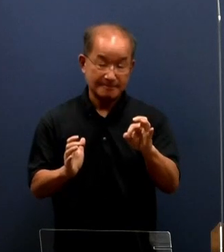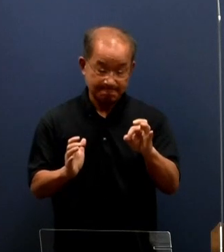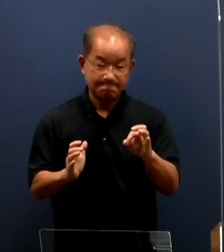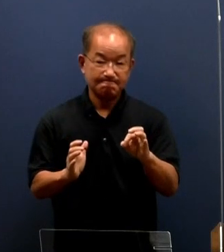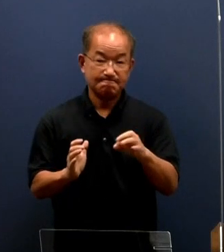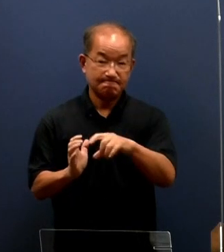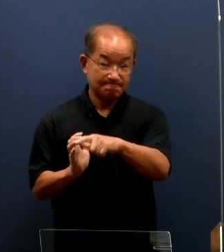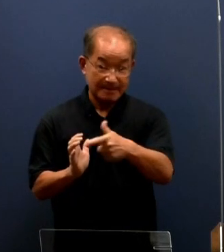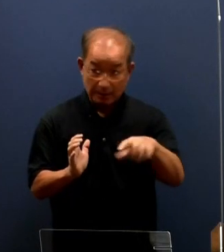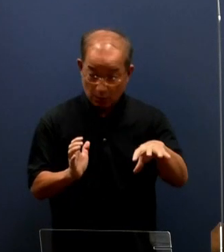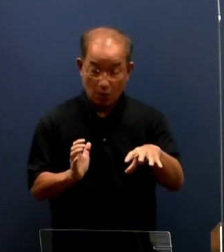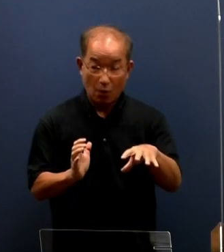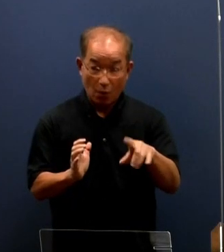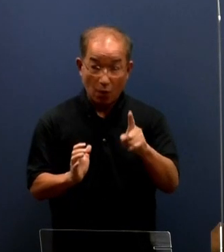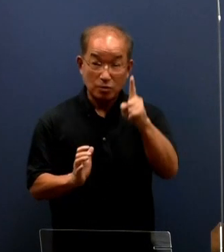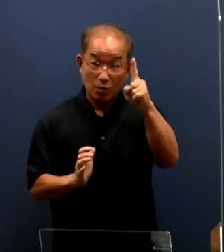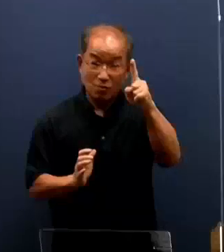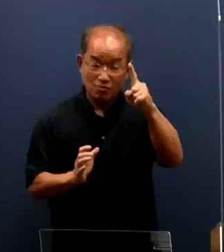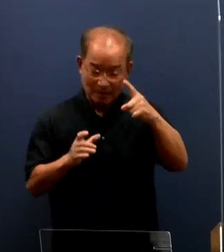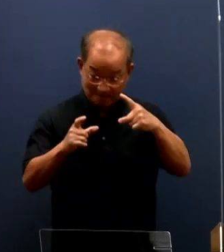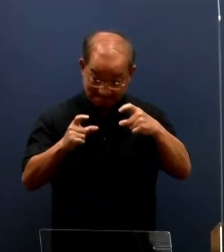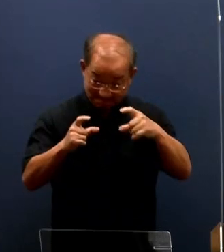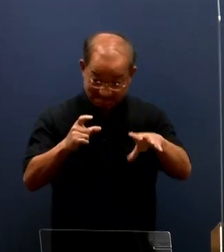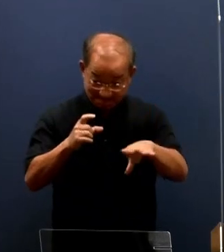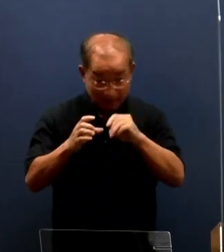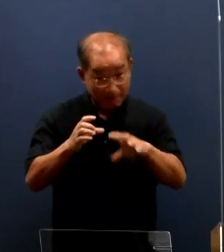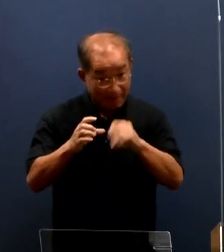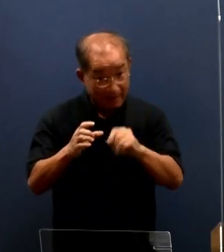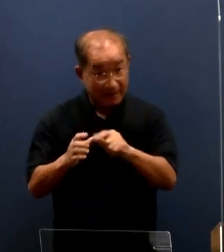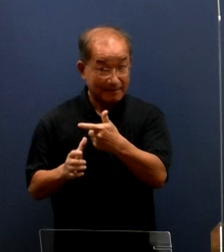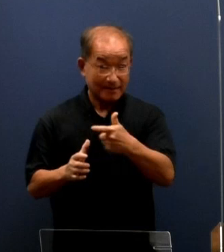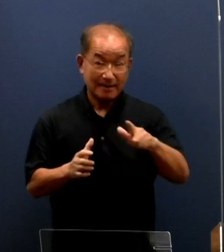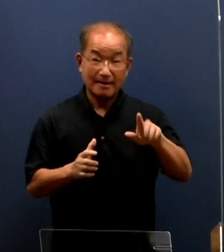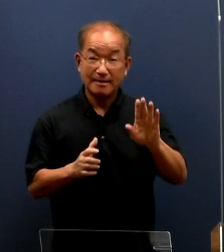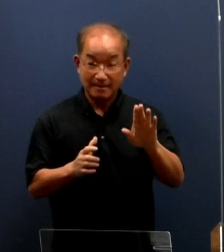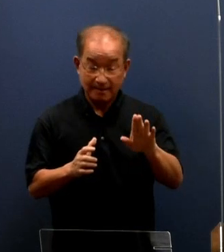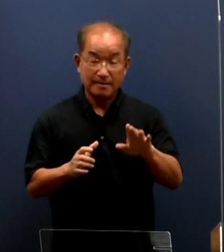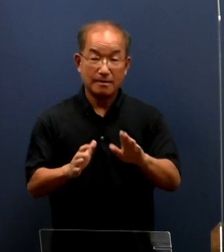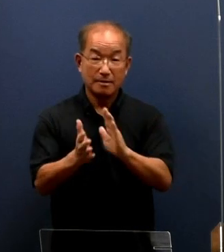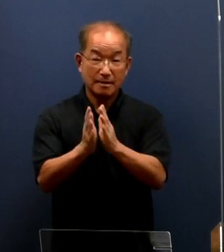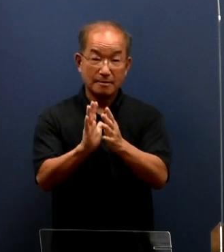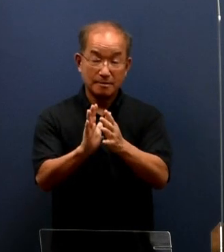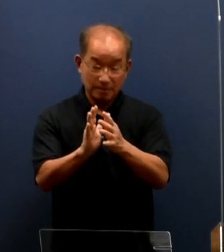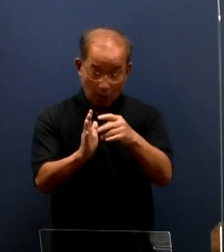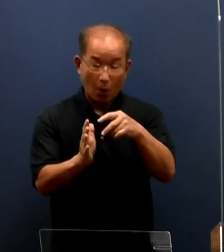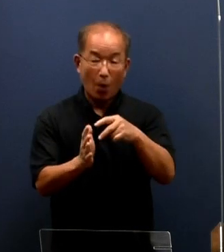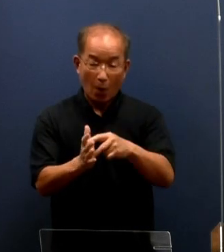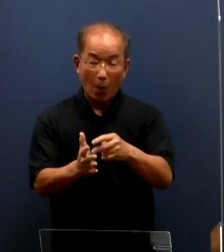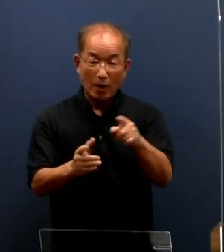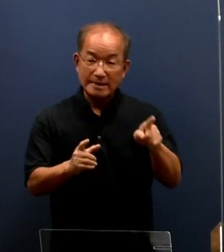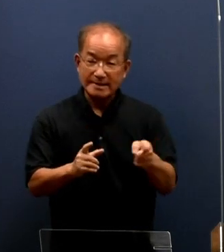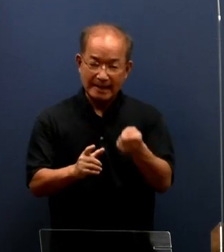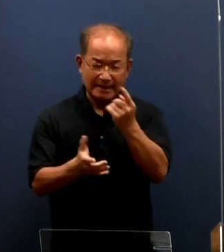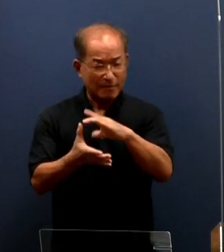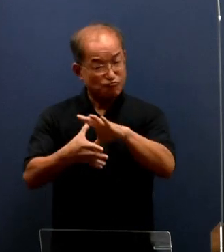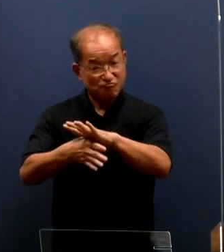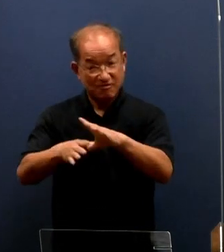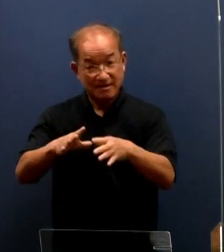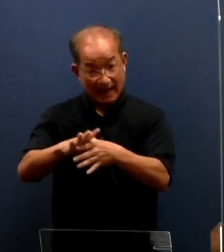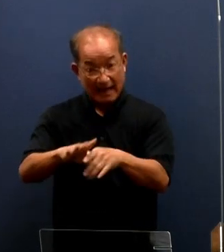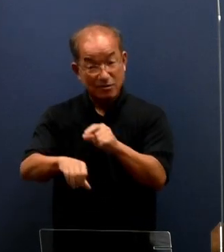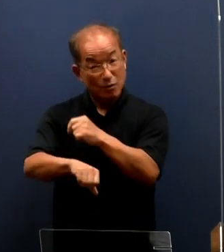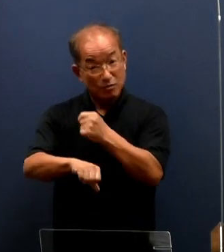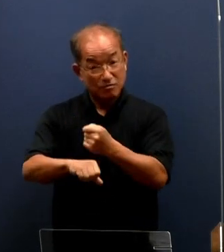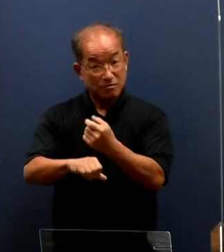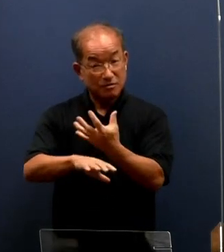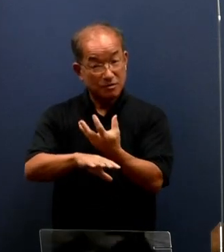など、上空から撮られた写真の数々はこの本県の自然や文化などの特徴を